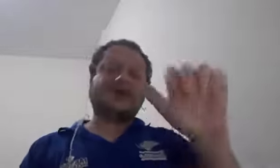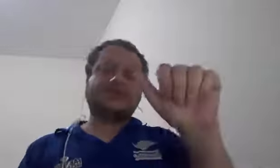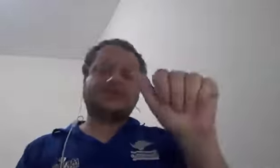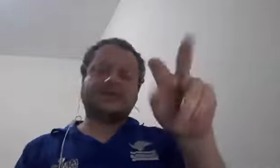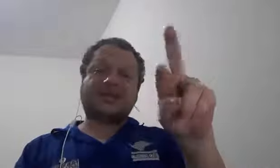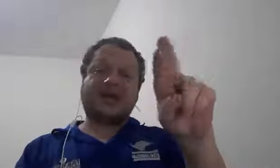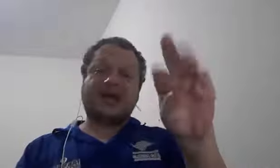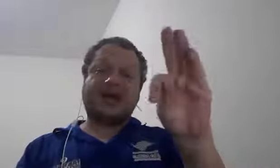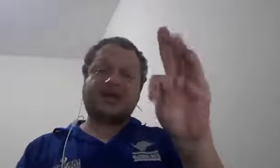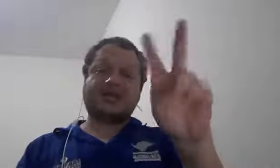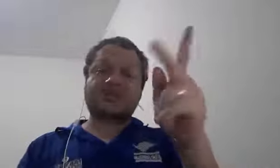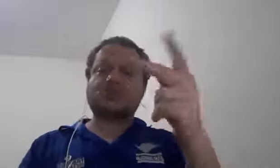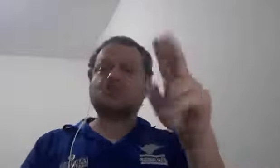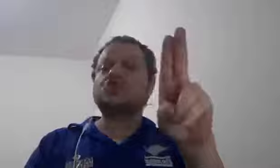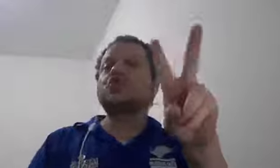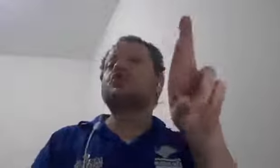Sinal de Arthur